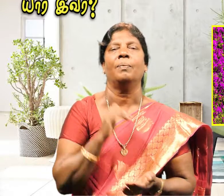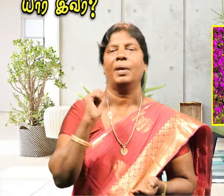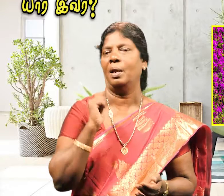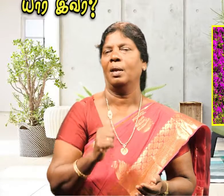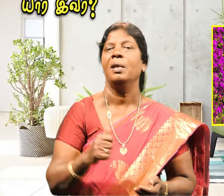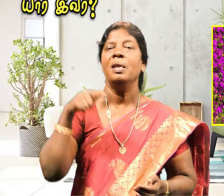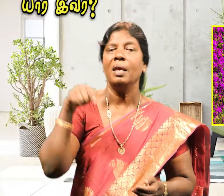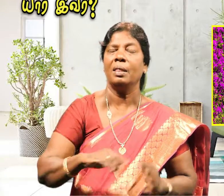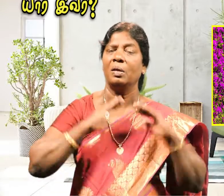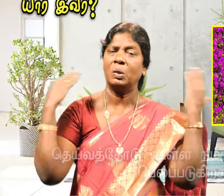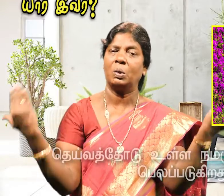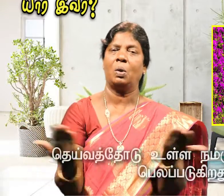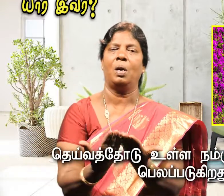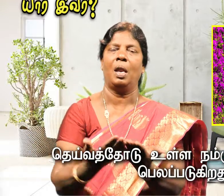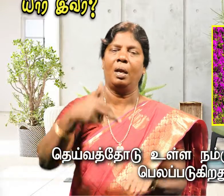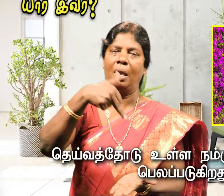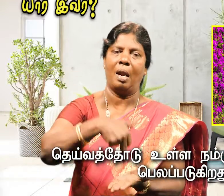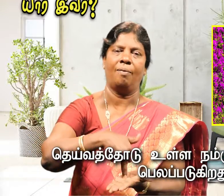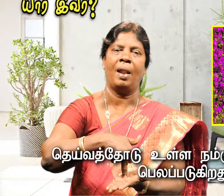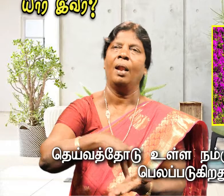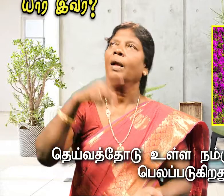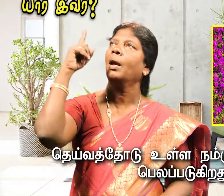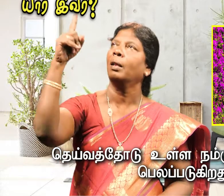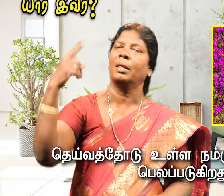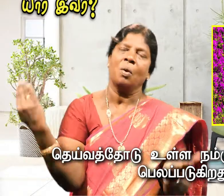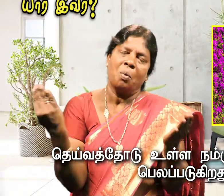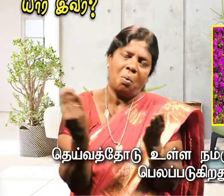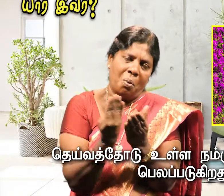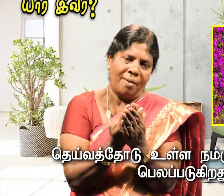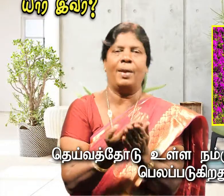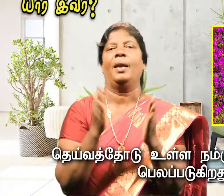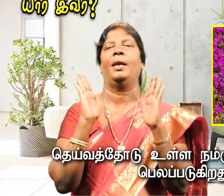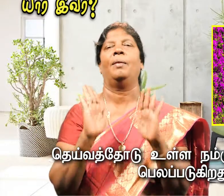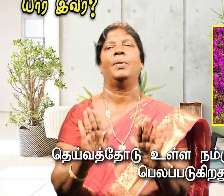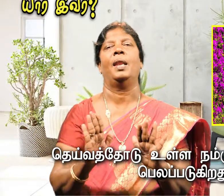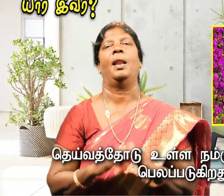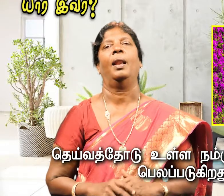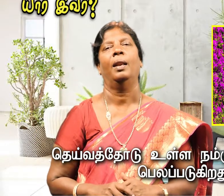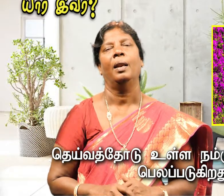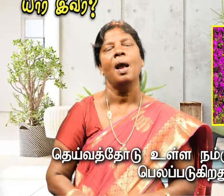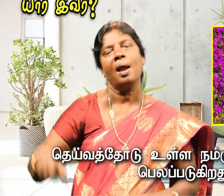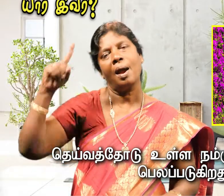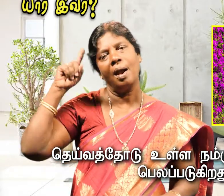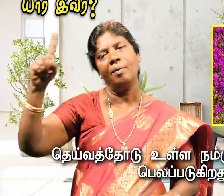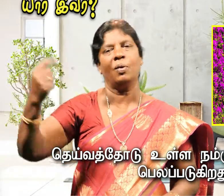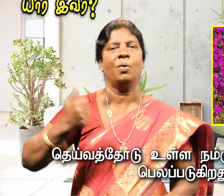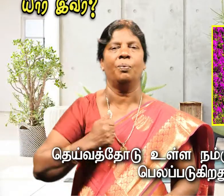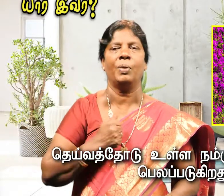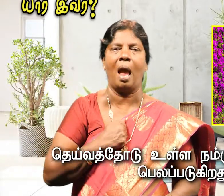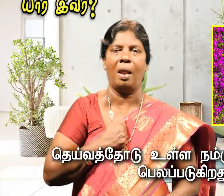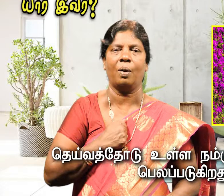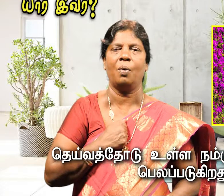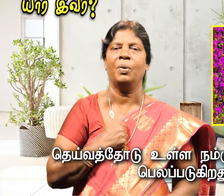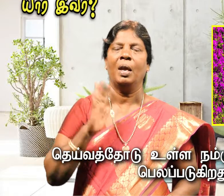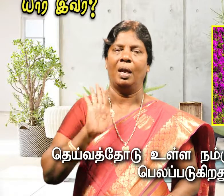அர்த்தம் என்ன? இந்த சூழ்நிலைகளின் நடுவில் கடவுள் கூடையே இருப்பதினாலே